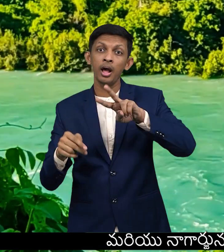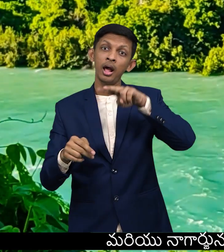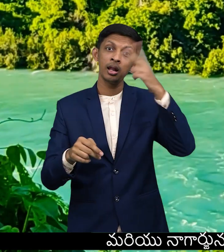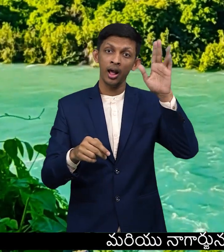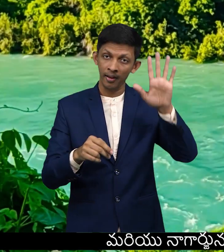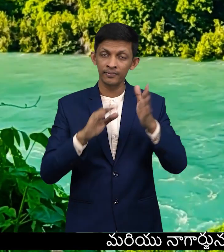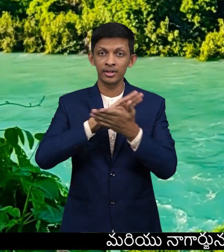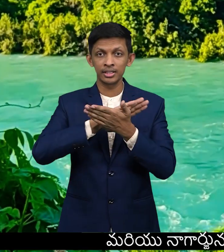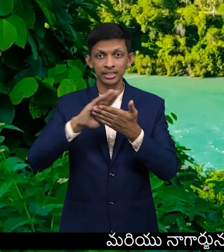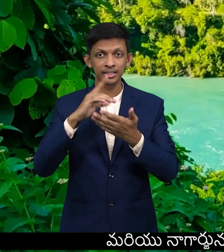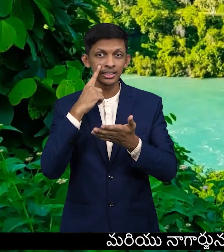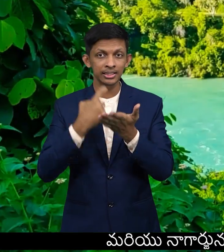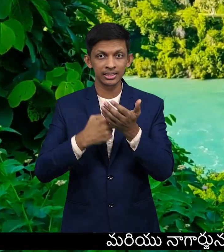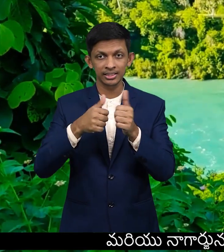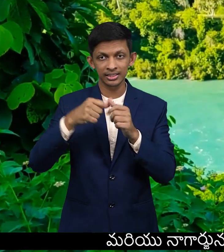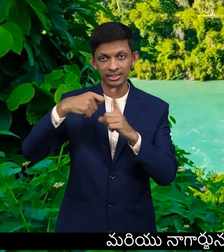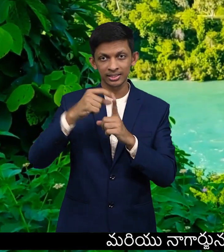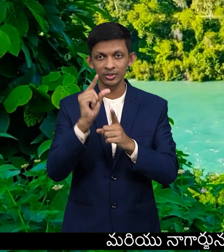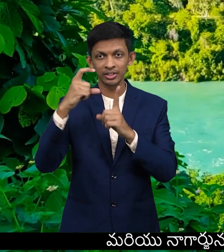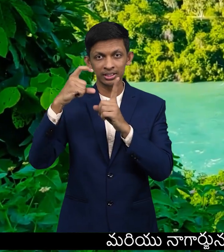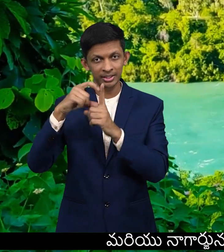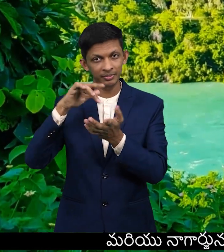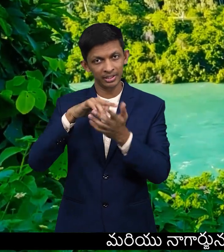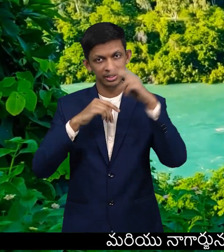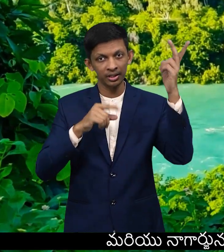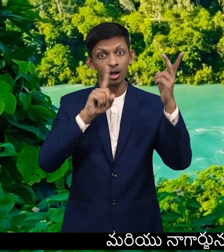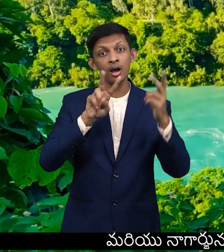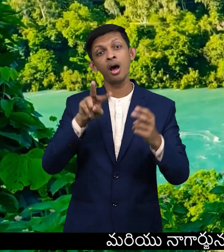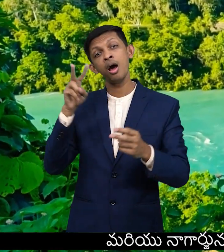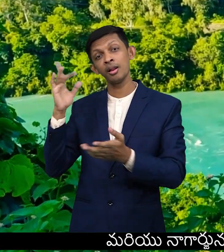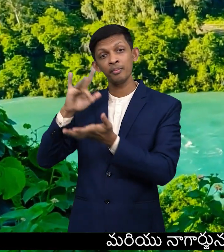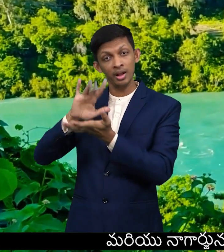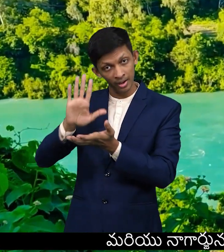మరియు నాగార్జున సాగర్ వంటి పెద్ద ఆనకట్టలు ఉన్నాయి.